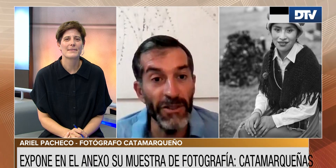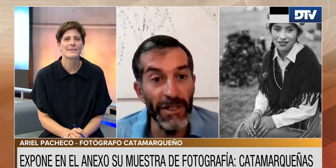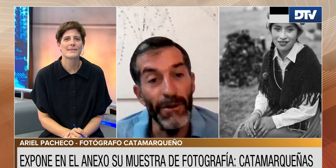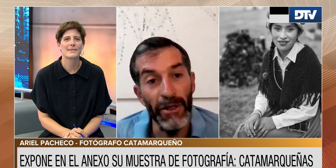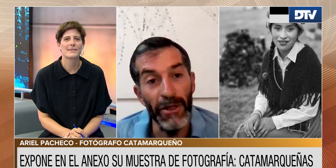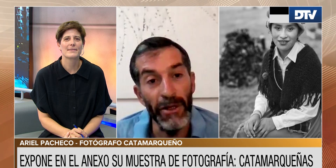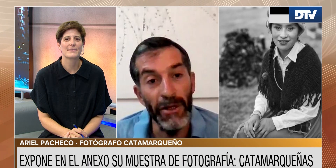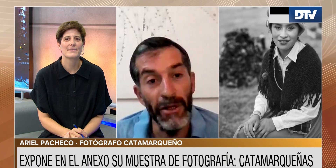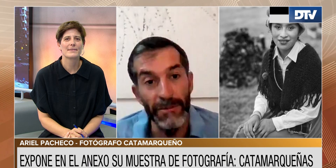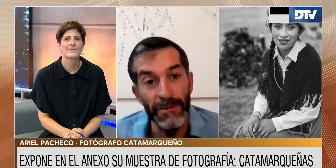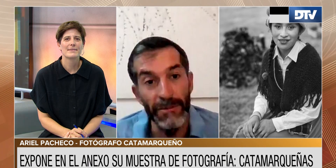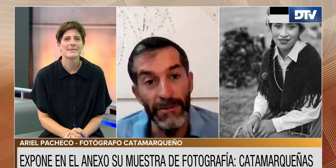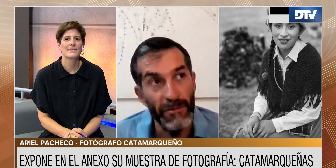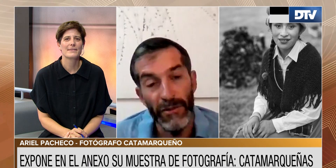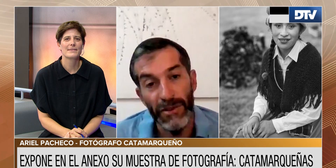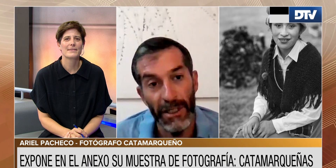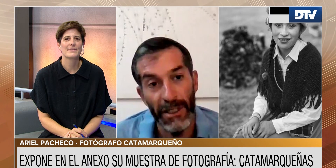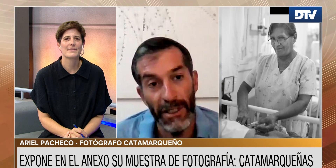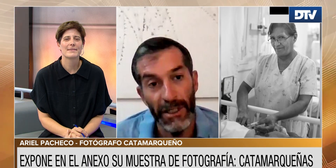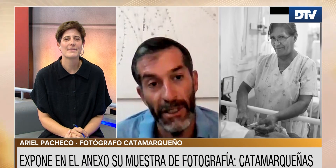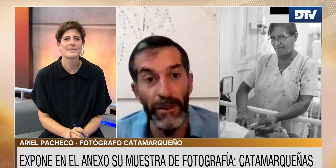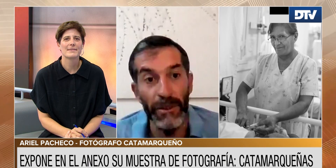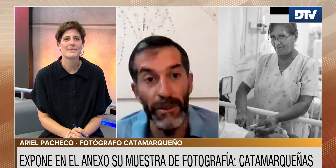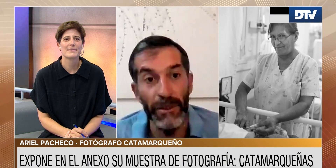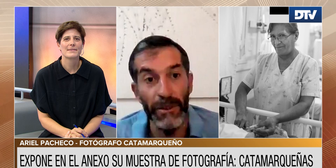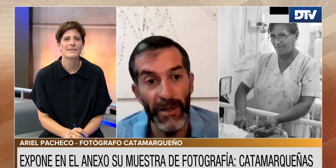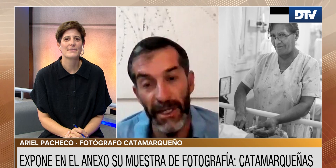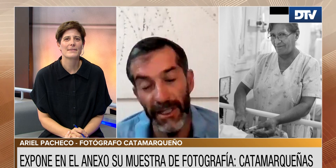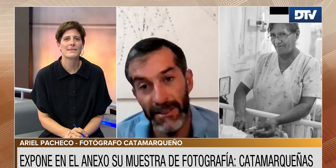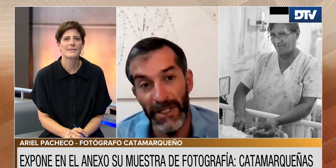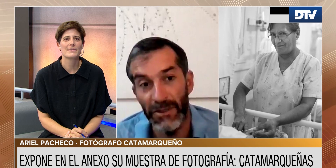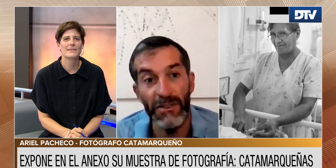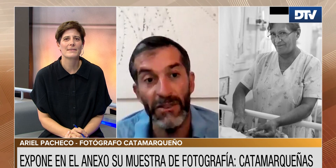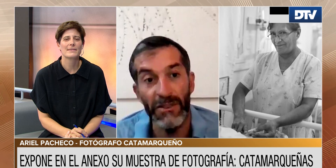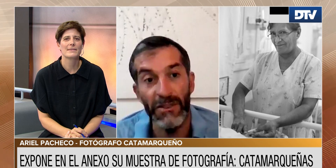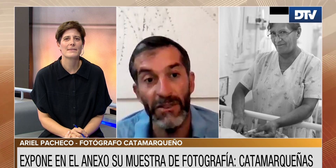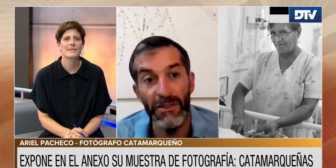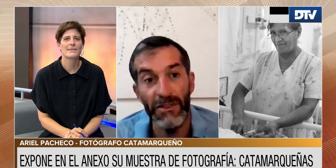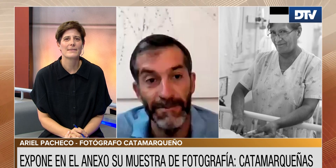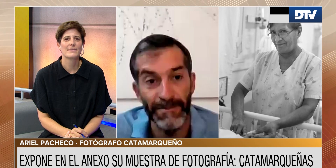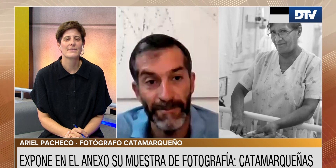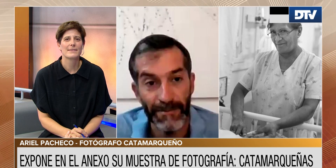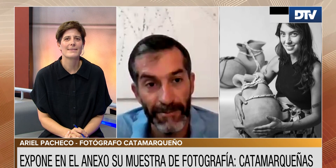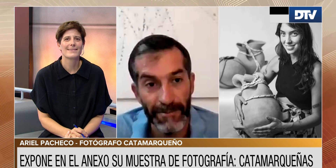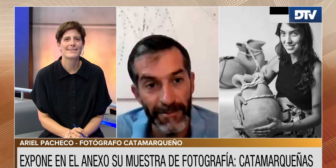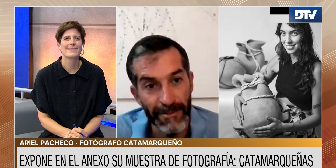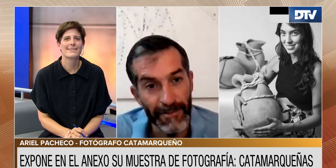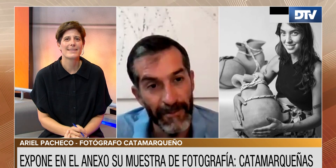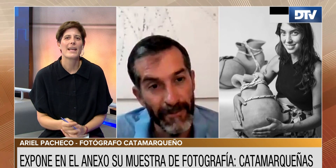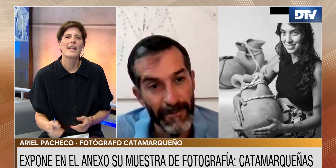otras personas la veo, o sea, de vez en cuando. A esas personas solamente la vi una vez.